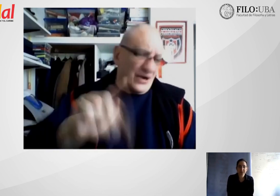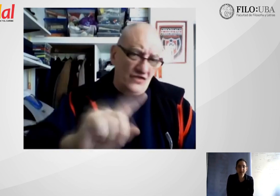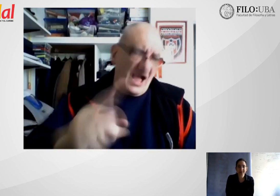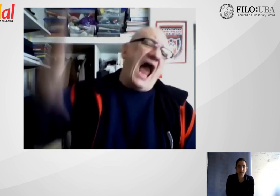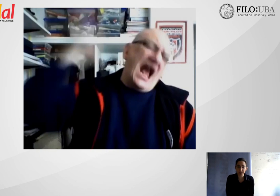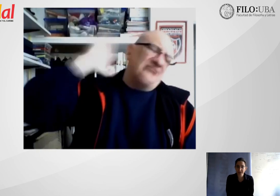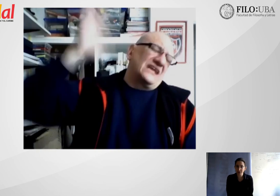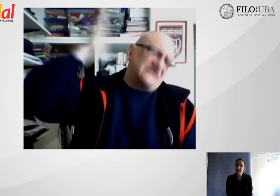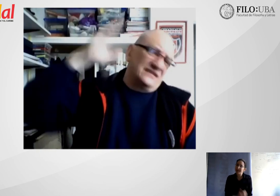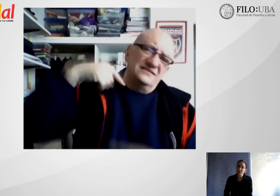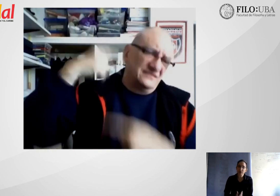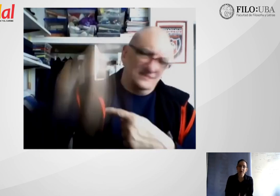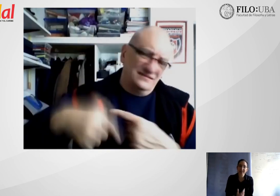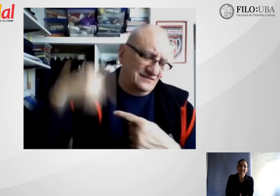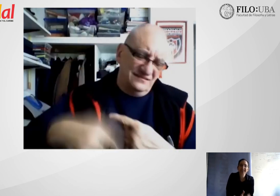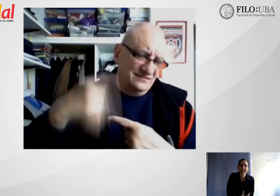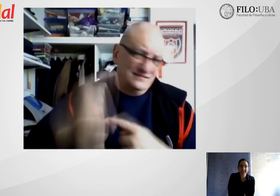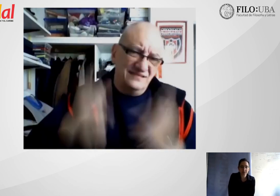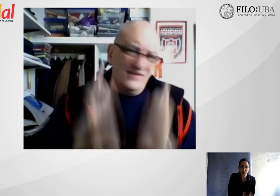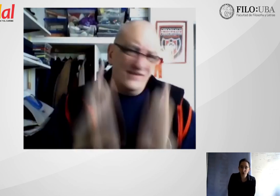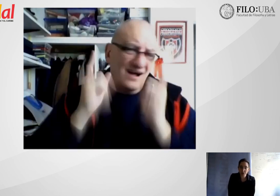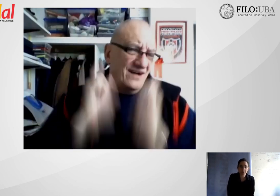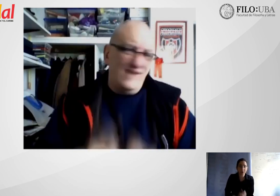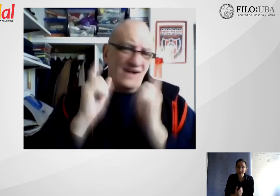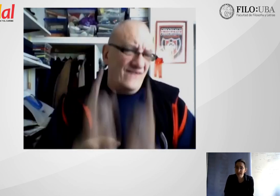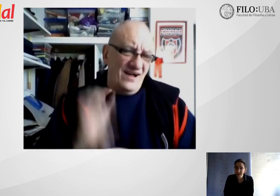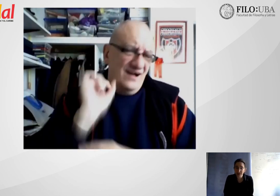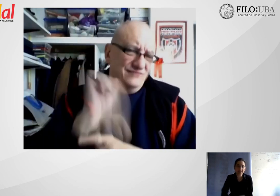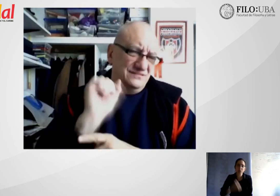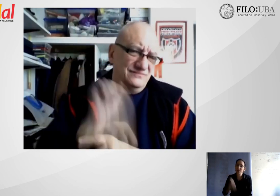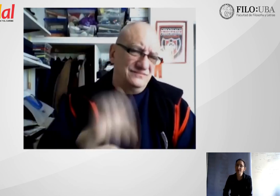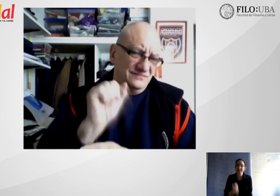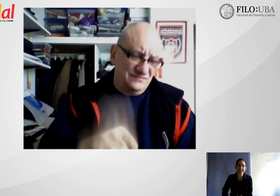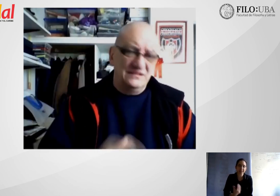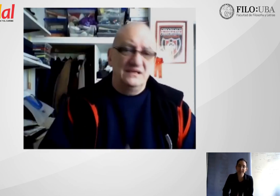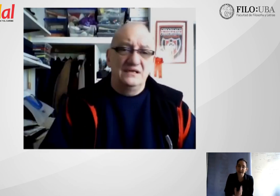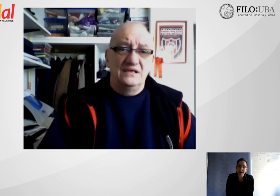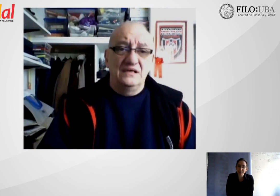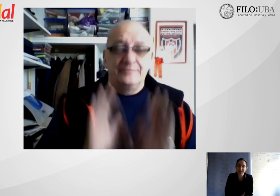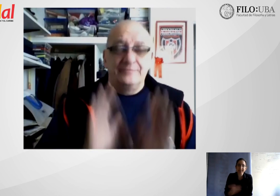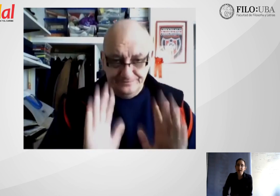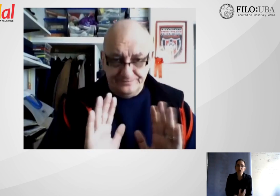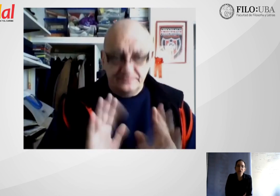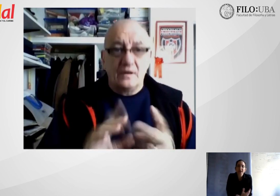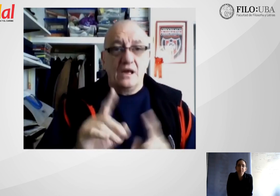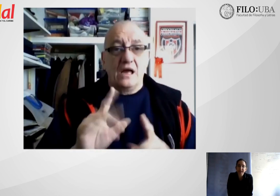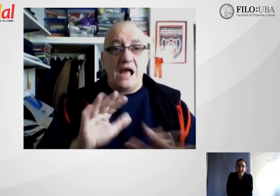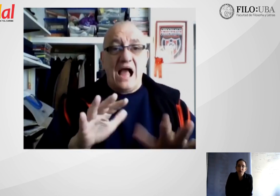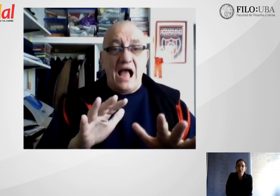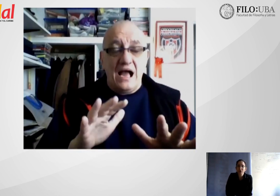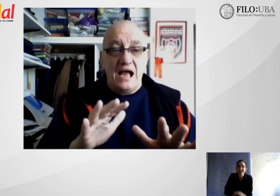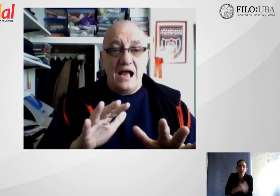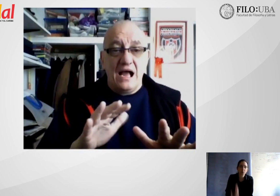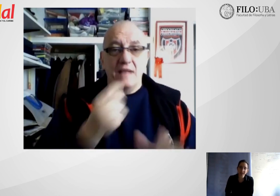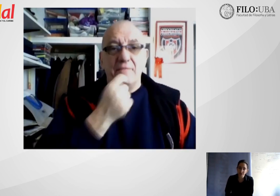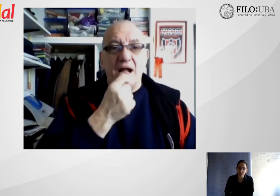esas formas es la interpretación. Esto es algo que está vigente hace mucho tiempo, pero al día de hoy la situación es exactamente la misma, es no se respeta,